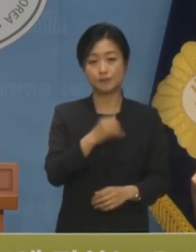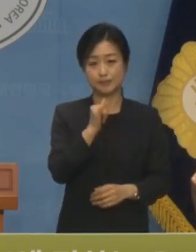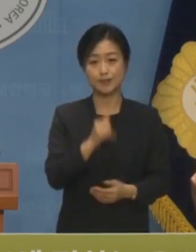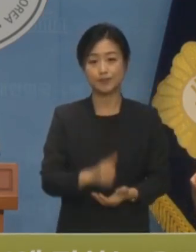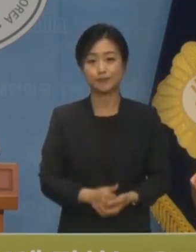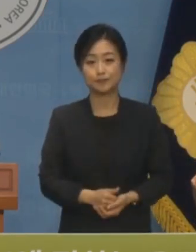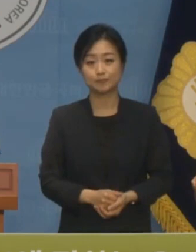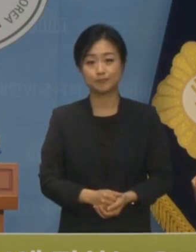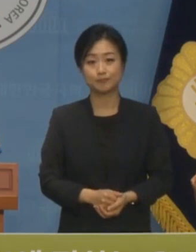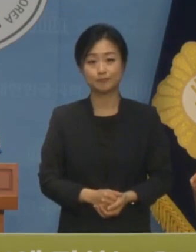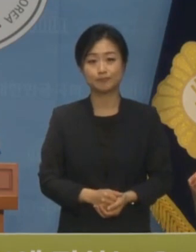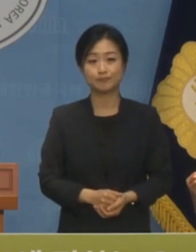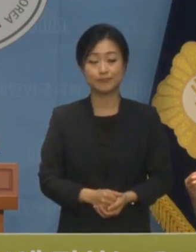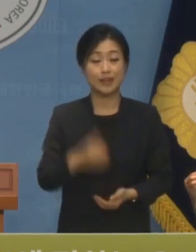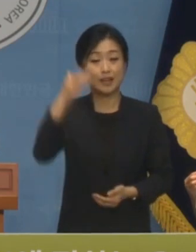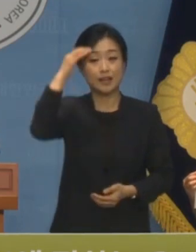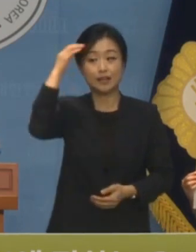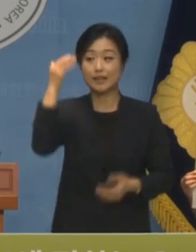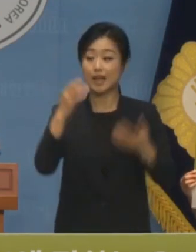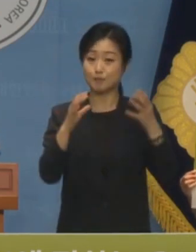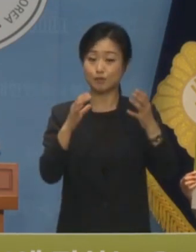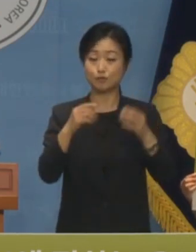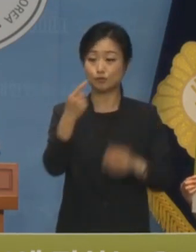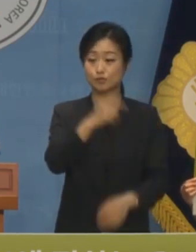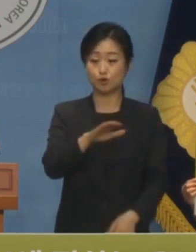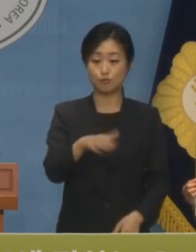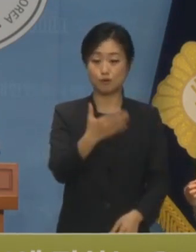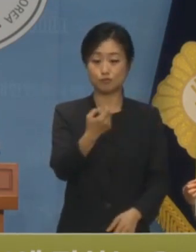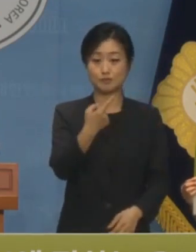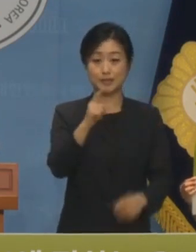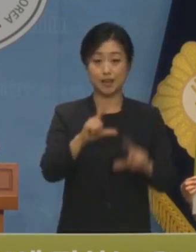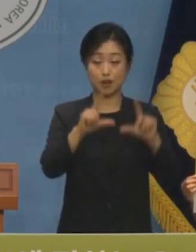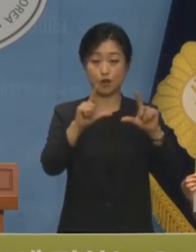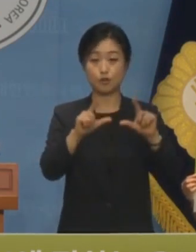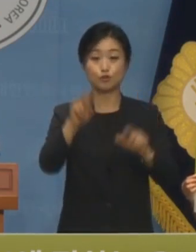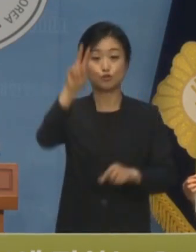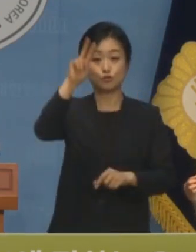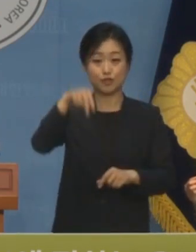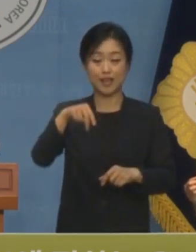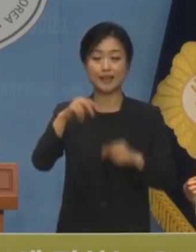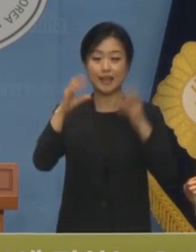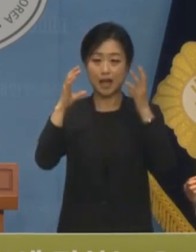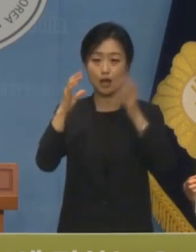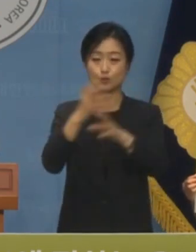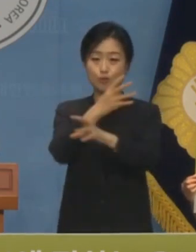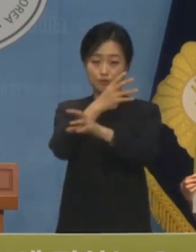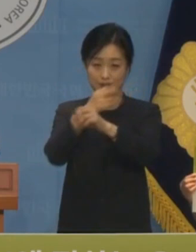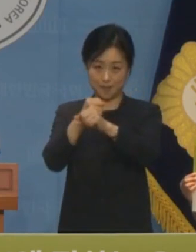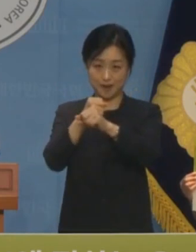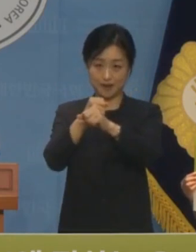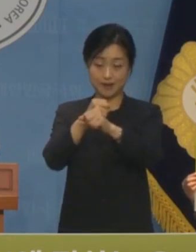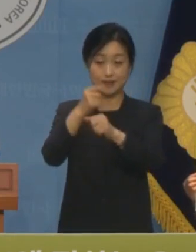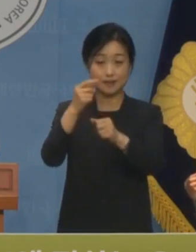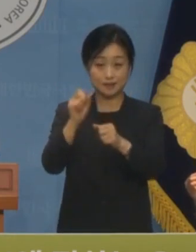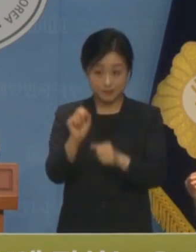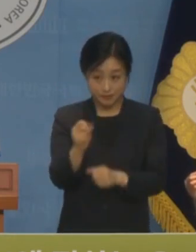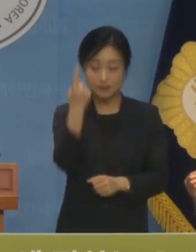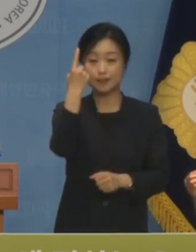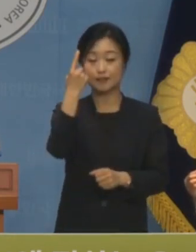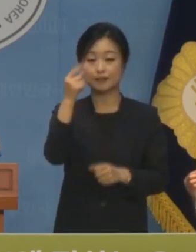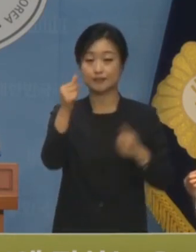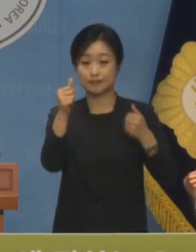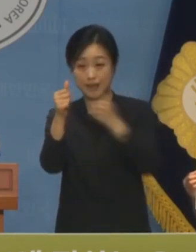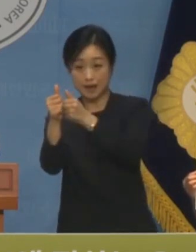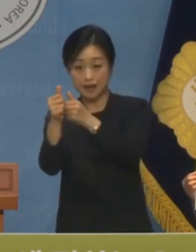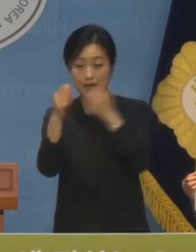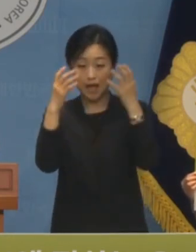상황입니다. 대한민국은 1991년 UN 아동권리 협약을 비준하여 협약에 명시된